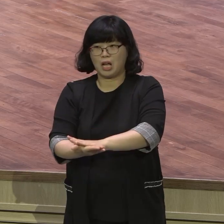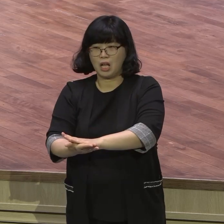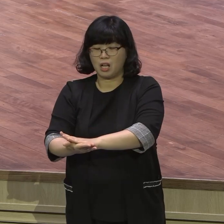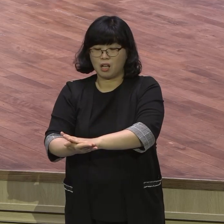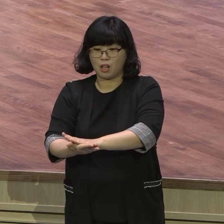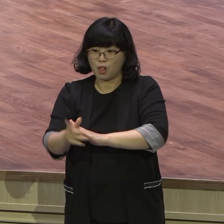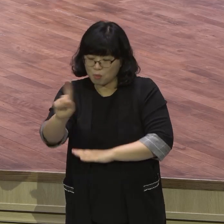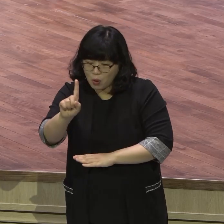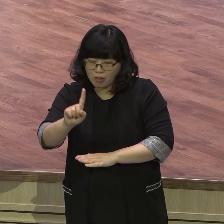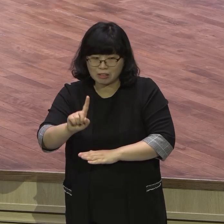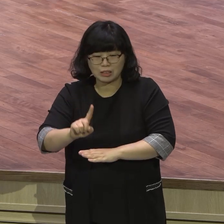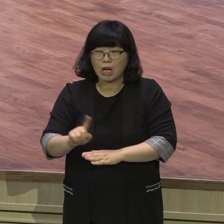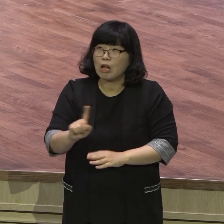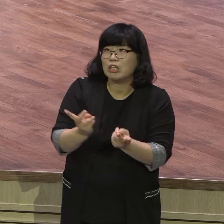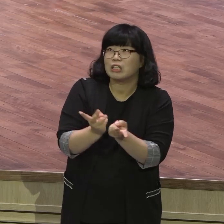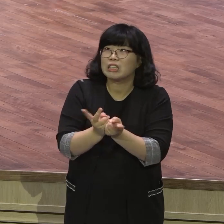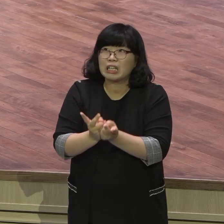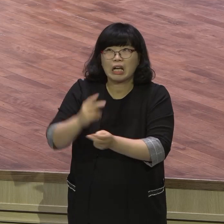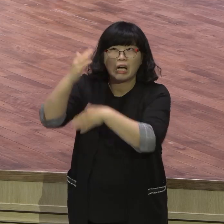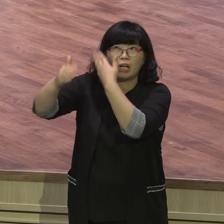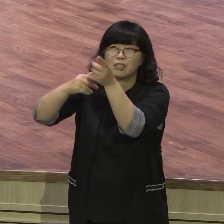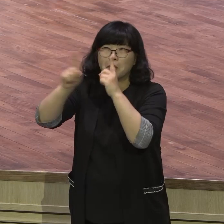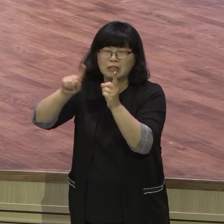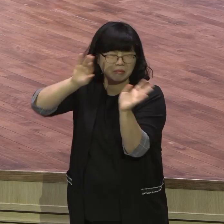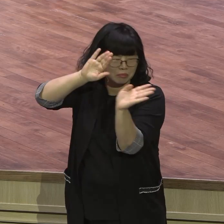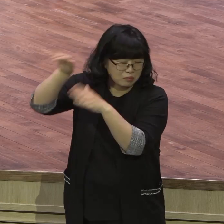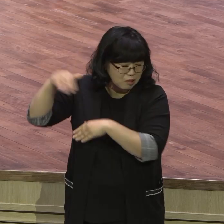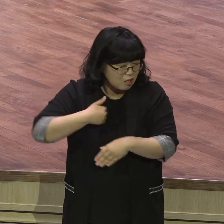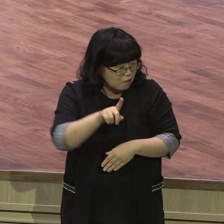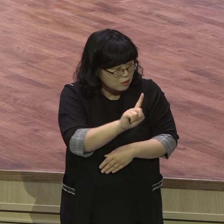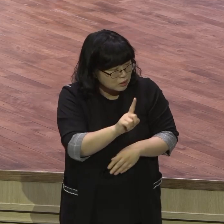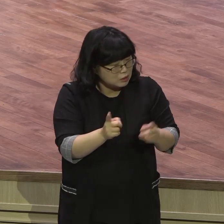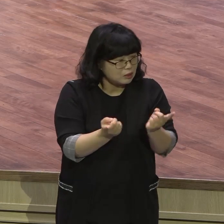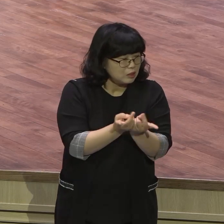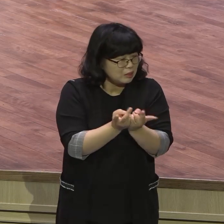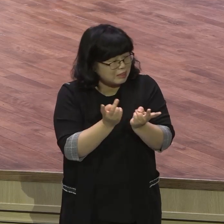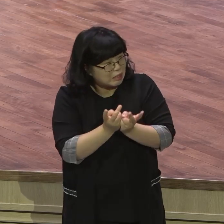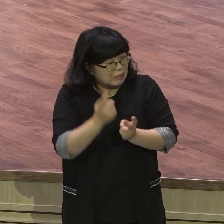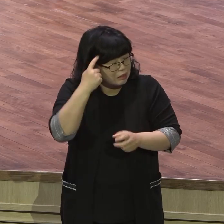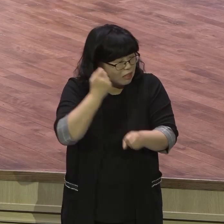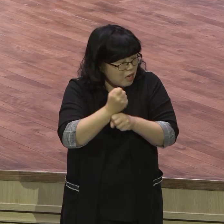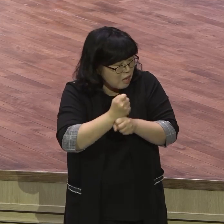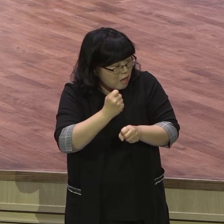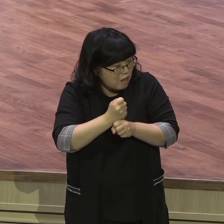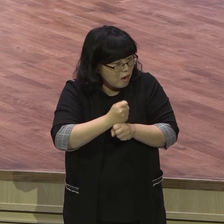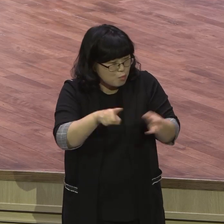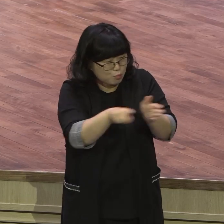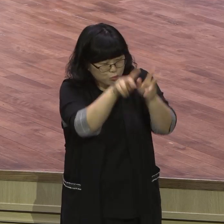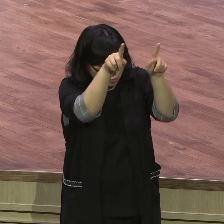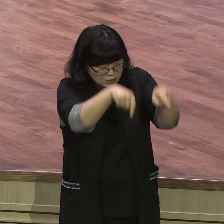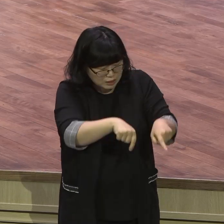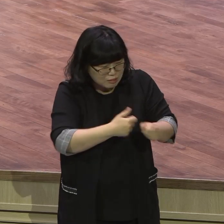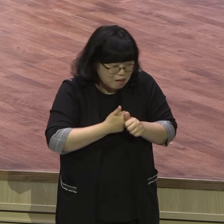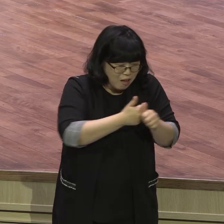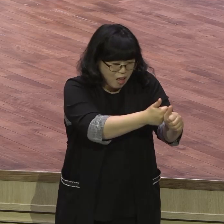문제사건 터지면 확 그 애체질. 그래서요. 이 체질을 바꾸는 것이 중요합니다.